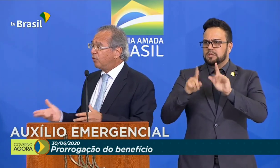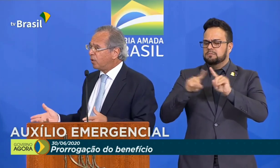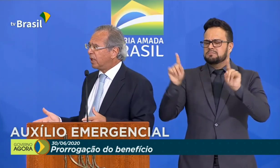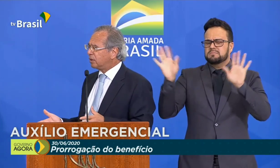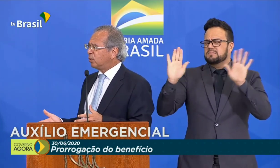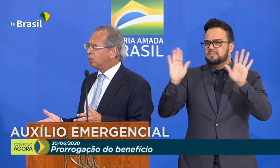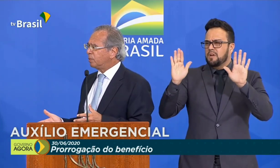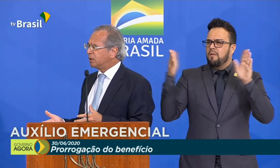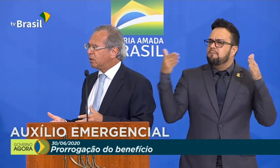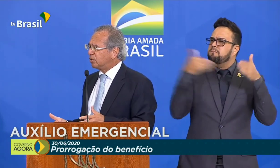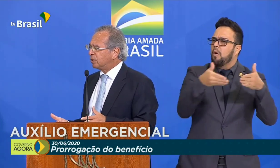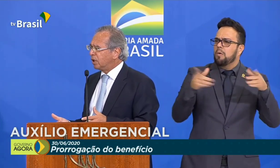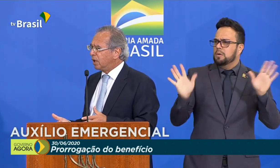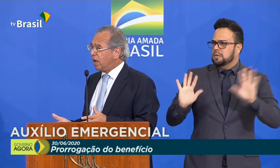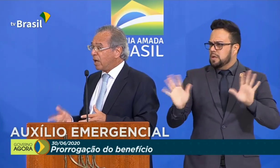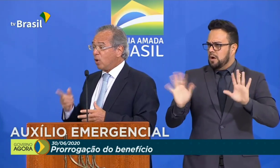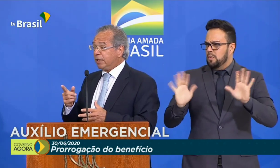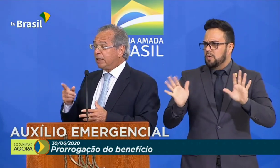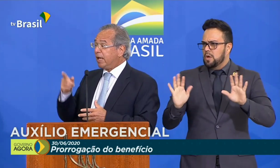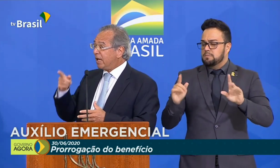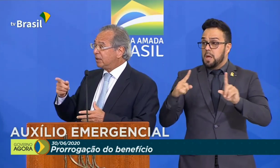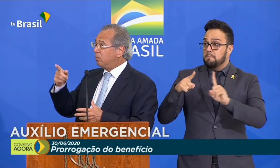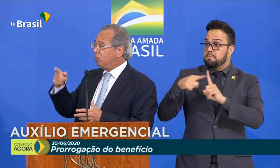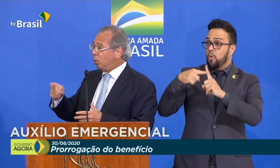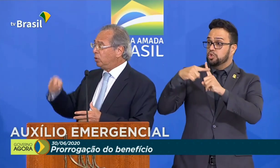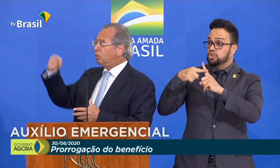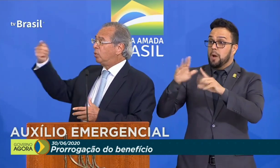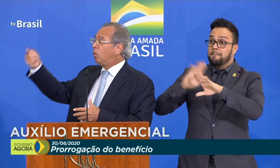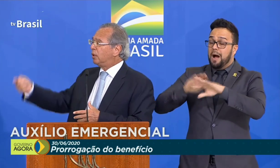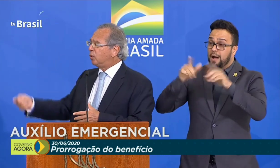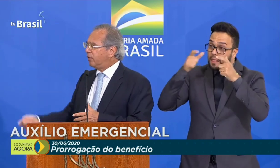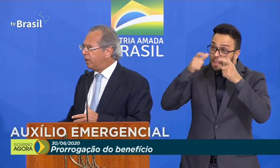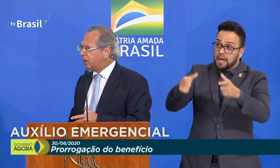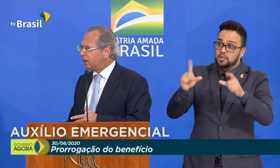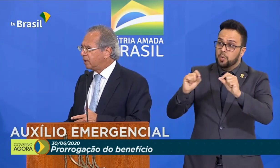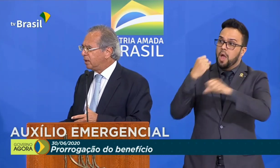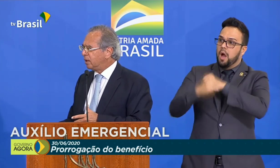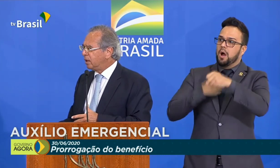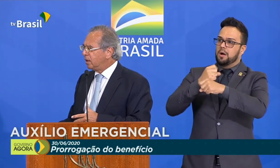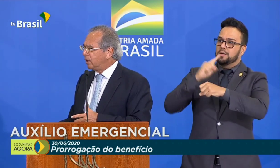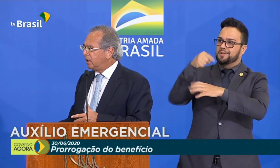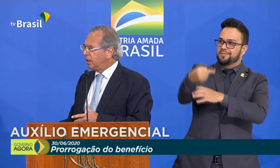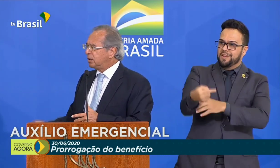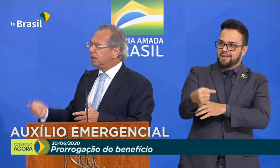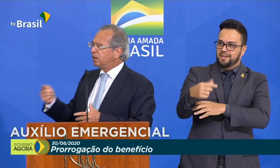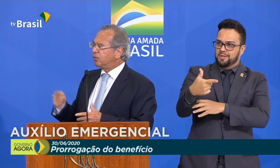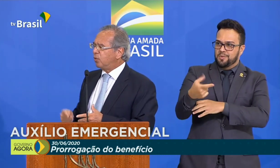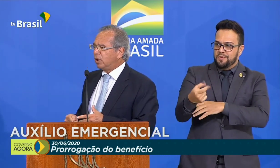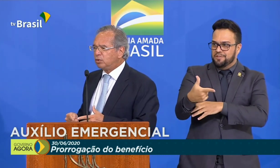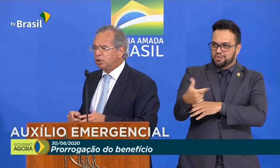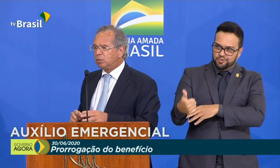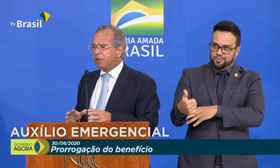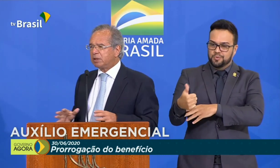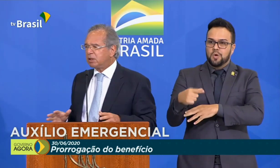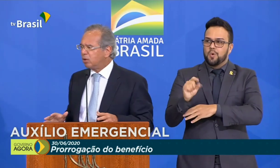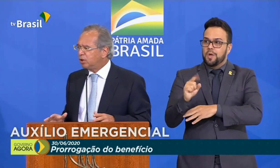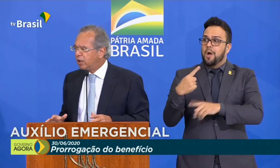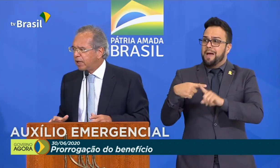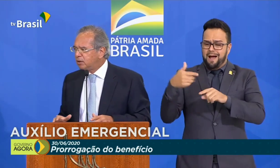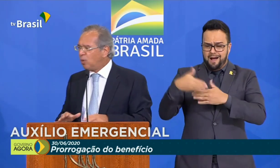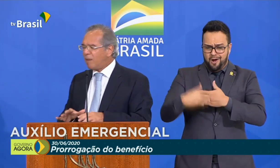disse, não vão faltar os recursos para a saúde. Agora, interessa muito o ano que vem. Esse ano foi um ano de